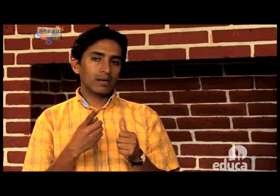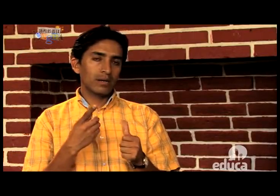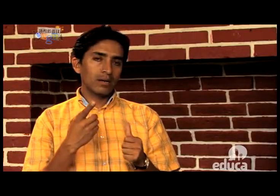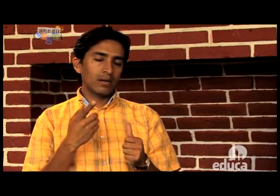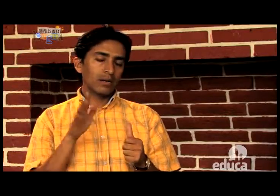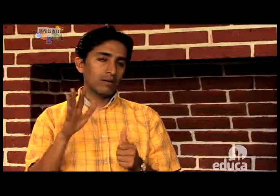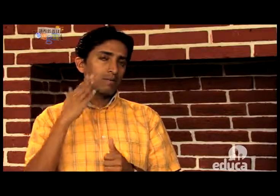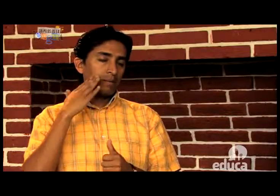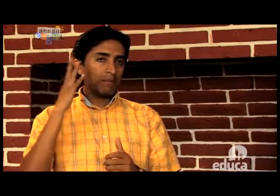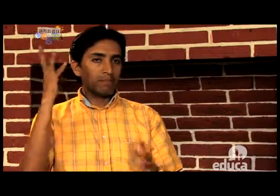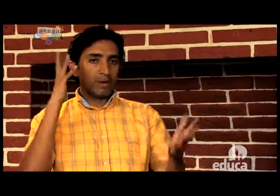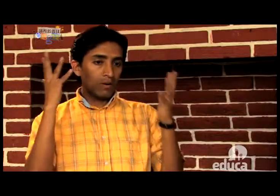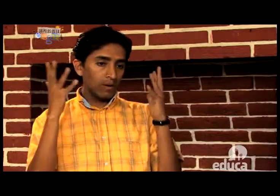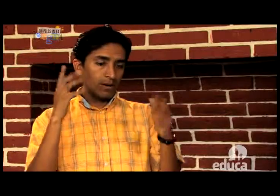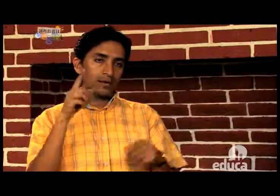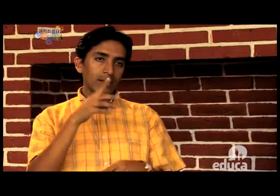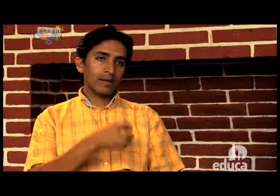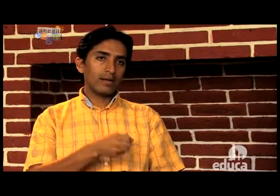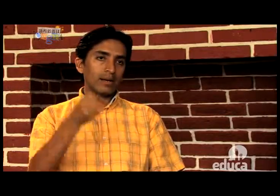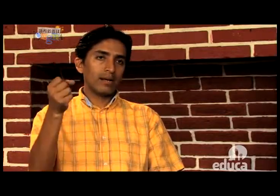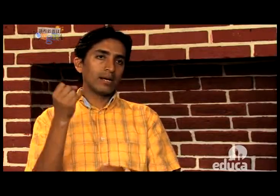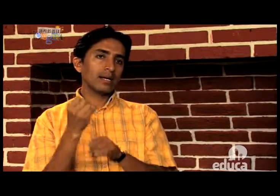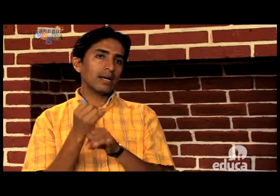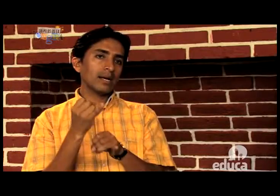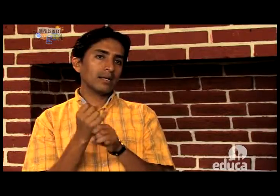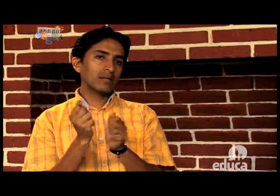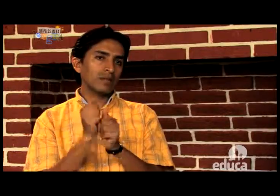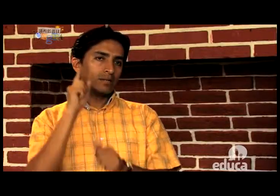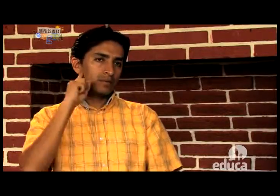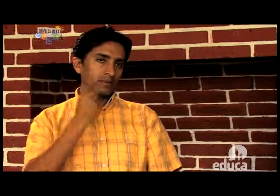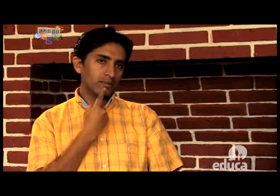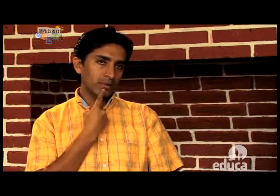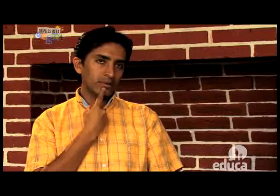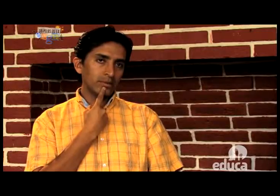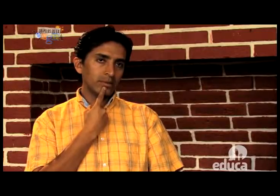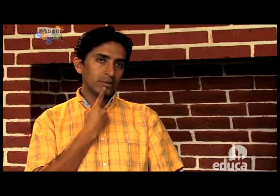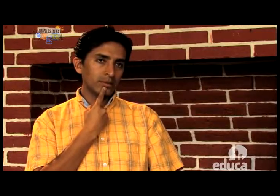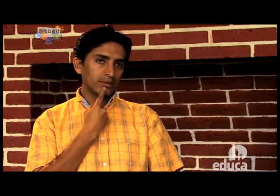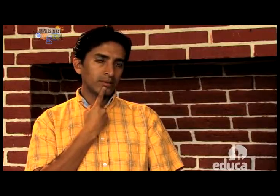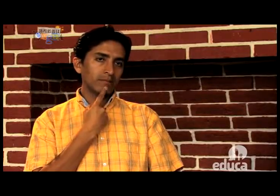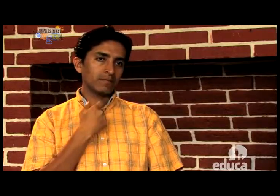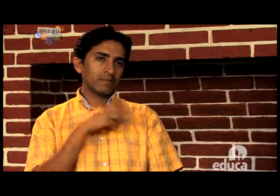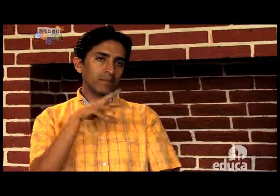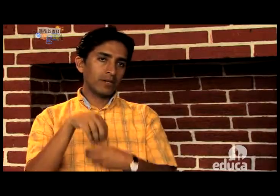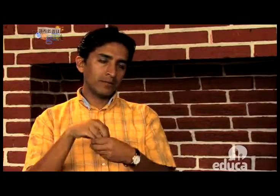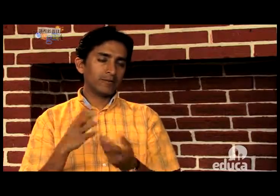Primero, mi papá y mi mamá se preocuparon mucho y me llevaron a una institución de personas sordas.